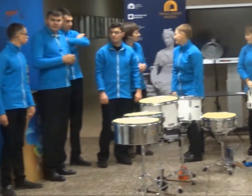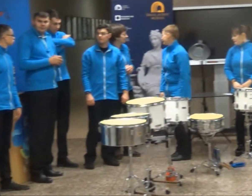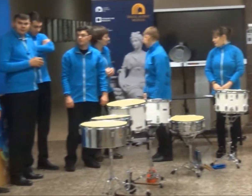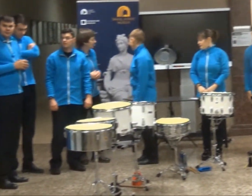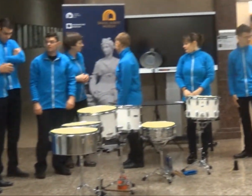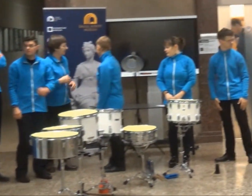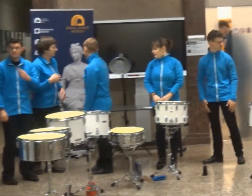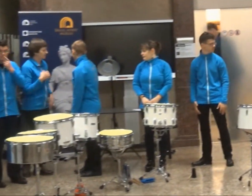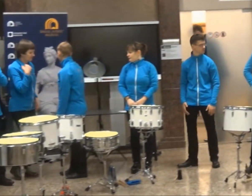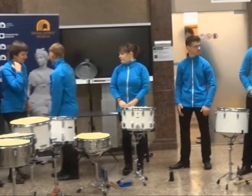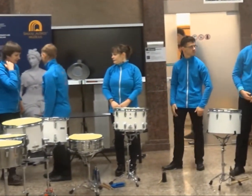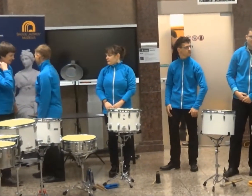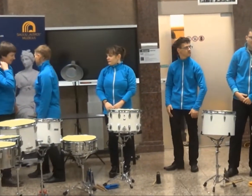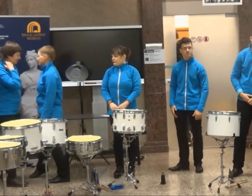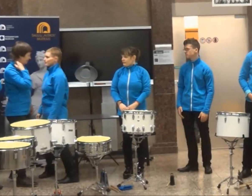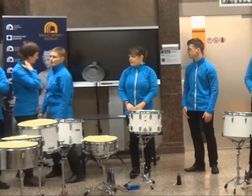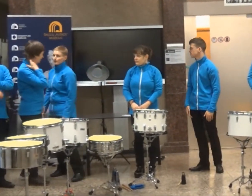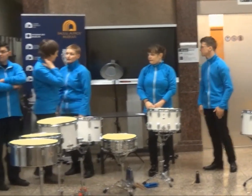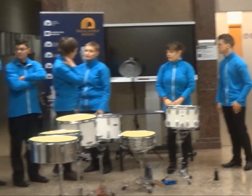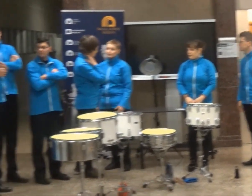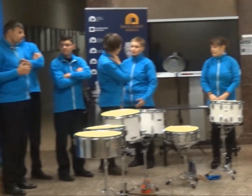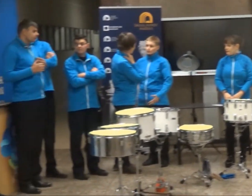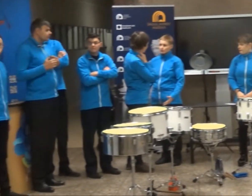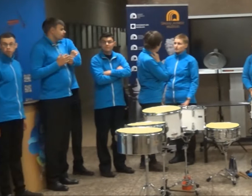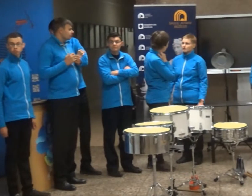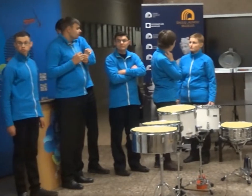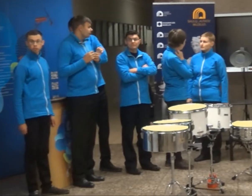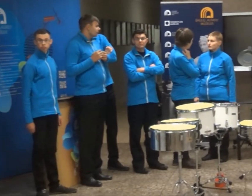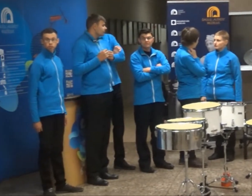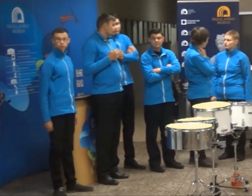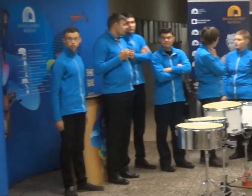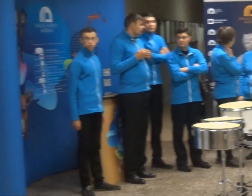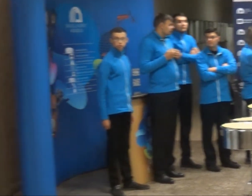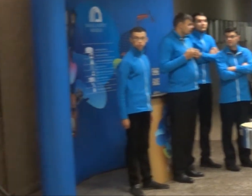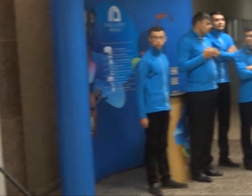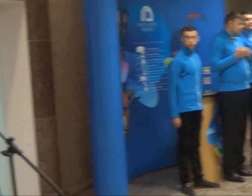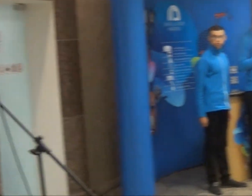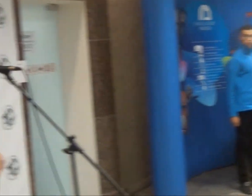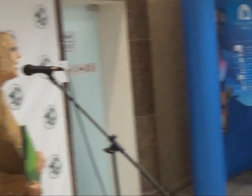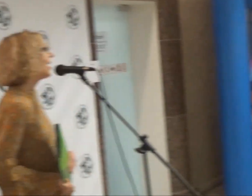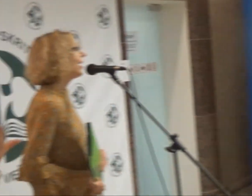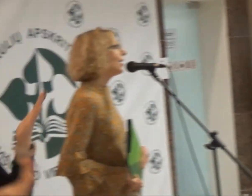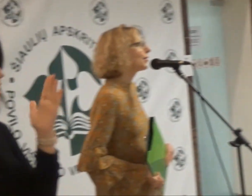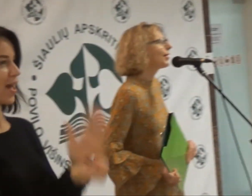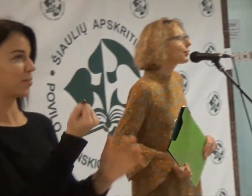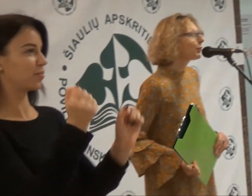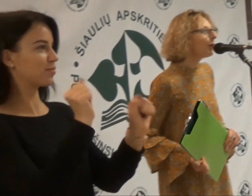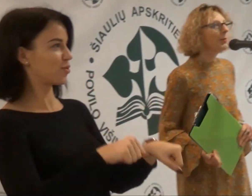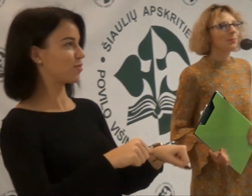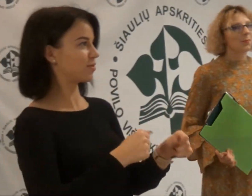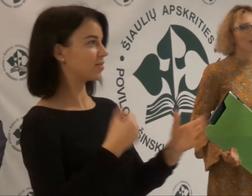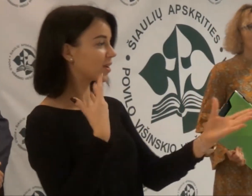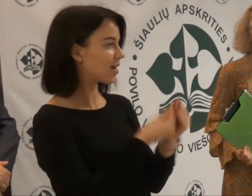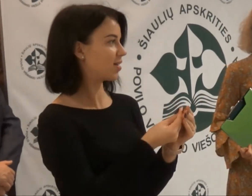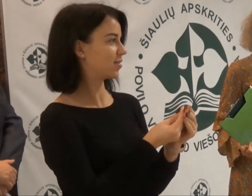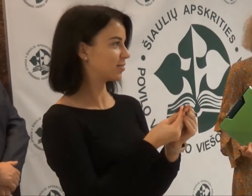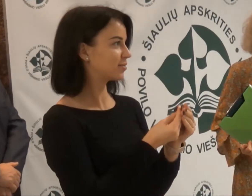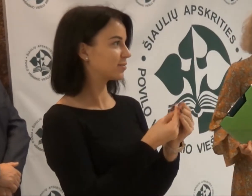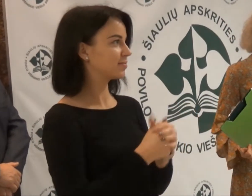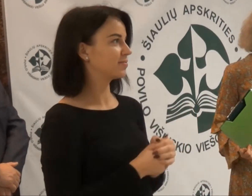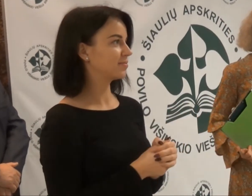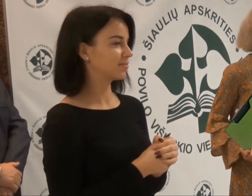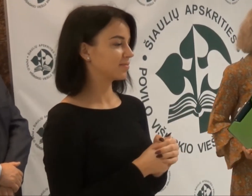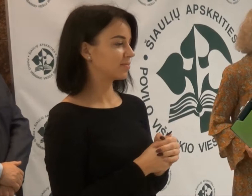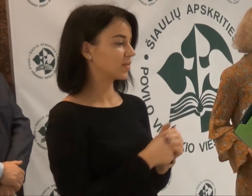Ši knygų mugė bus pilna netikėtumų, kuriuos kviečiu atrasti kartu